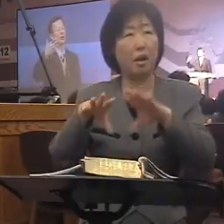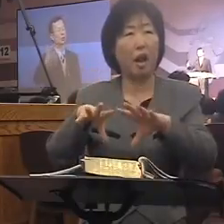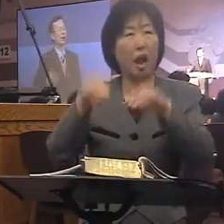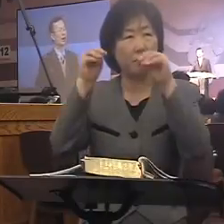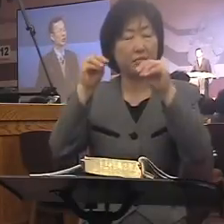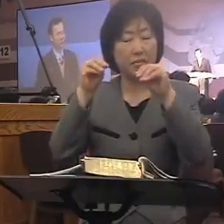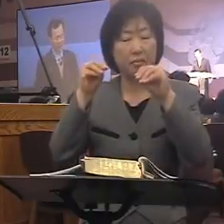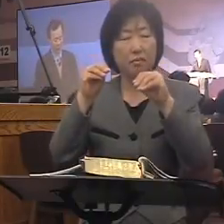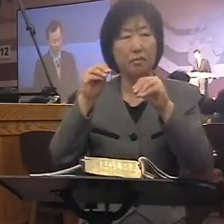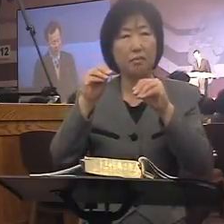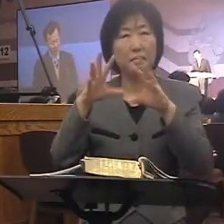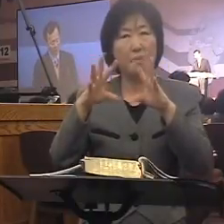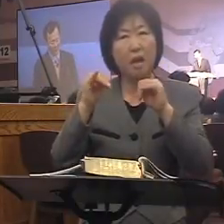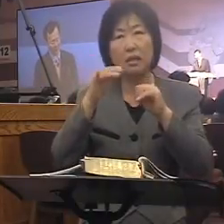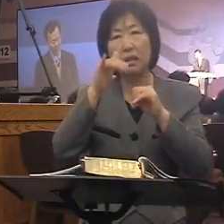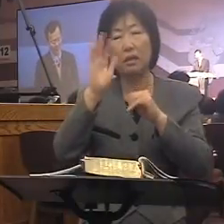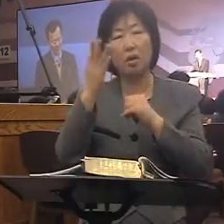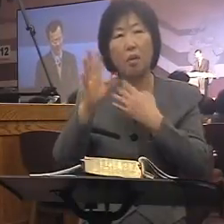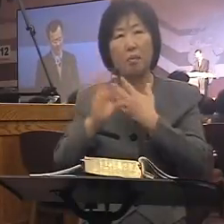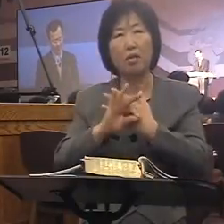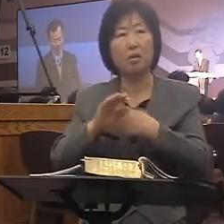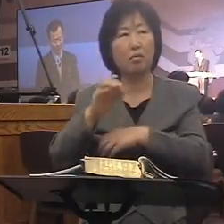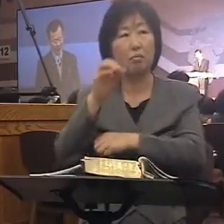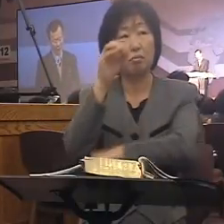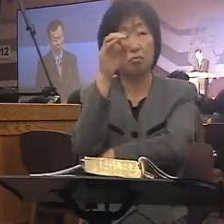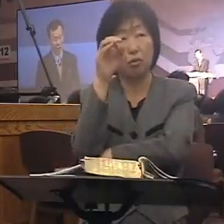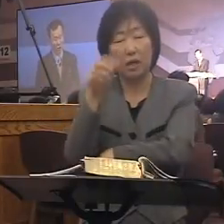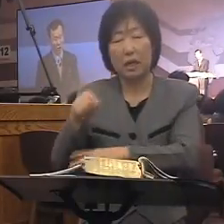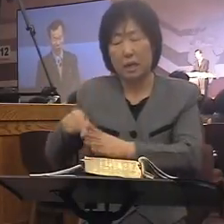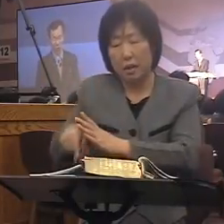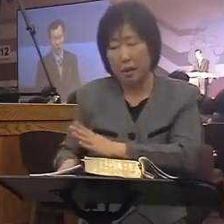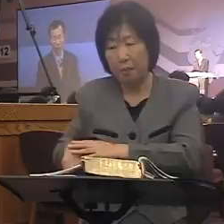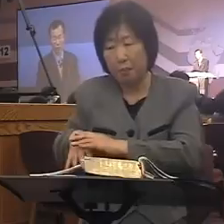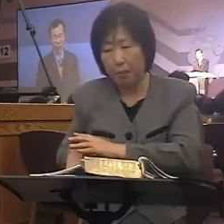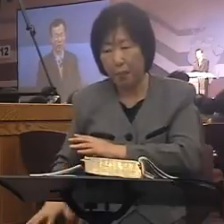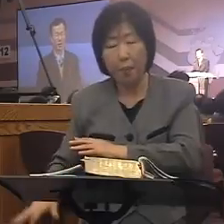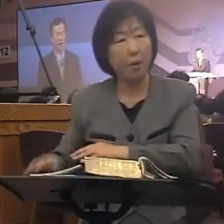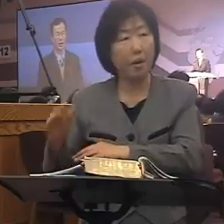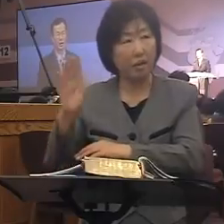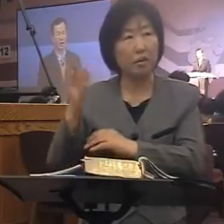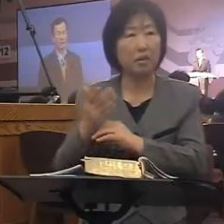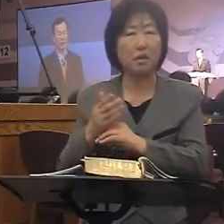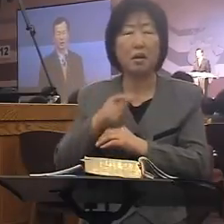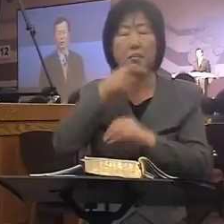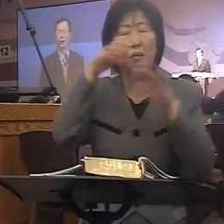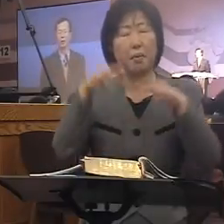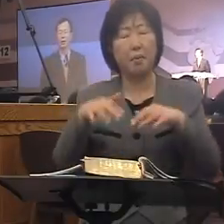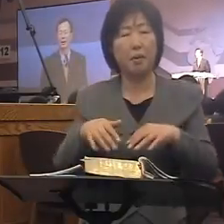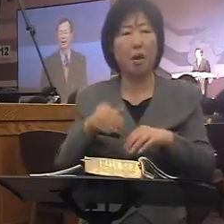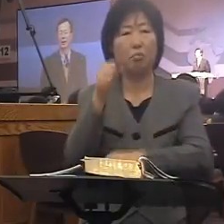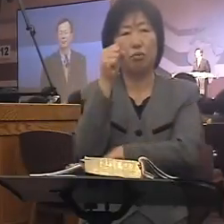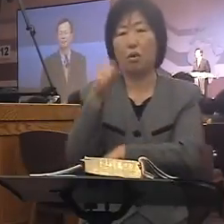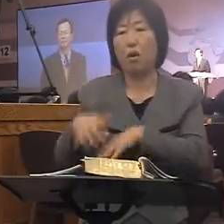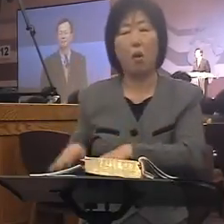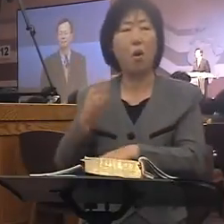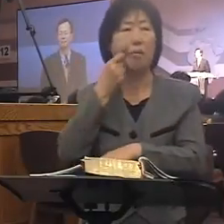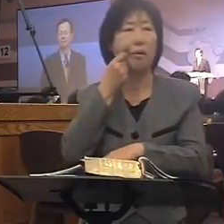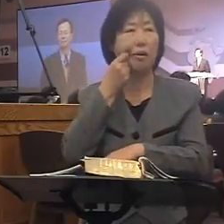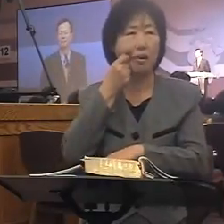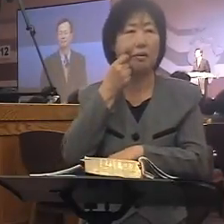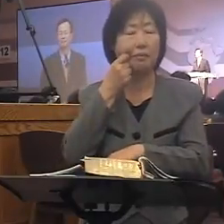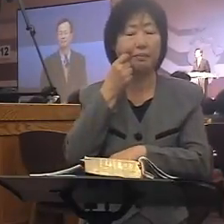계속 수확할 수 있는 곡물이 되는데 이거 문제라고 도리어 문제를 밝혔다고 합니다.